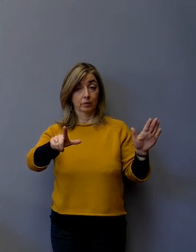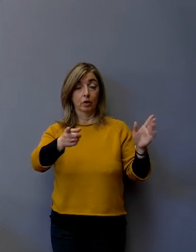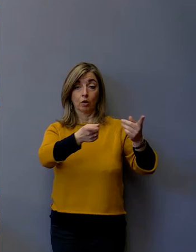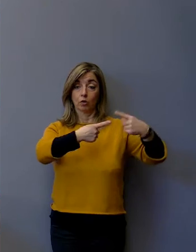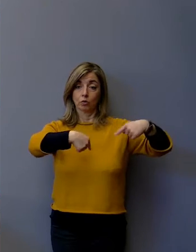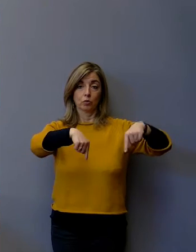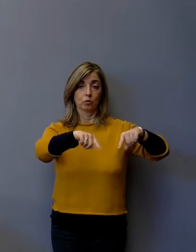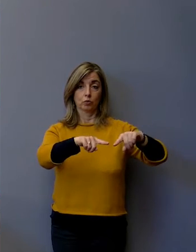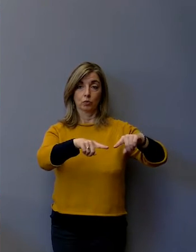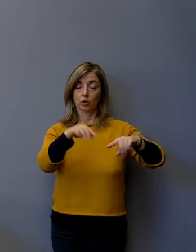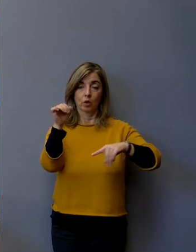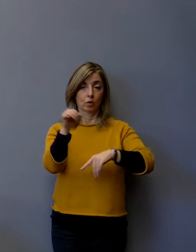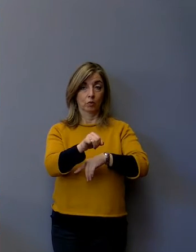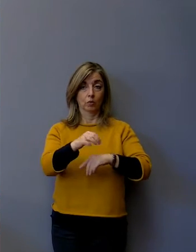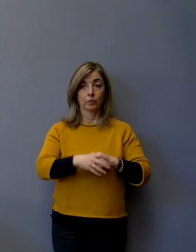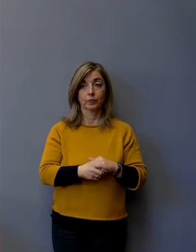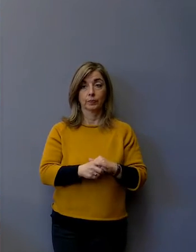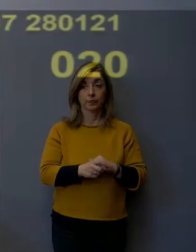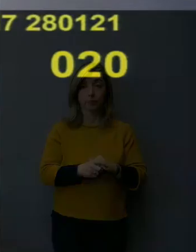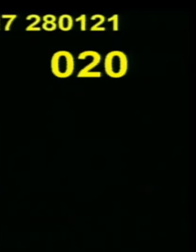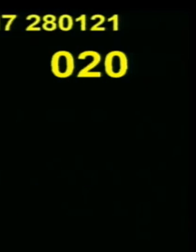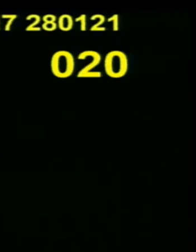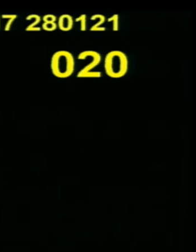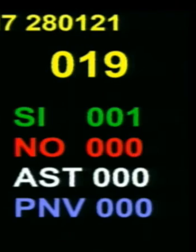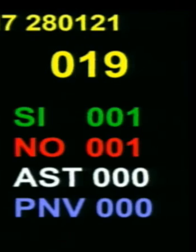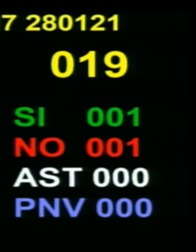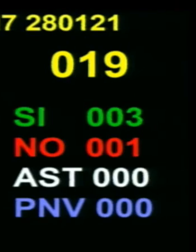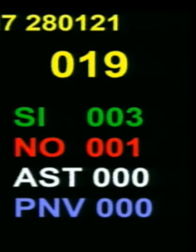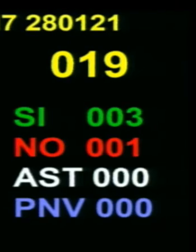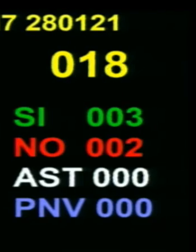della giunta si vota